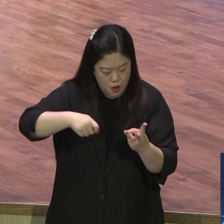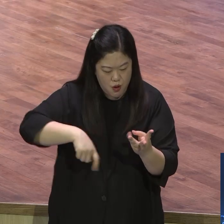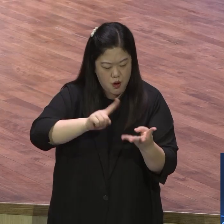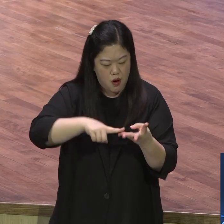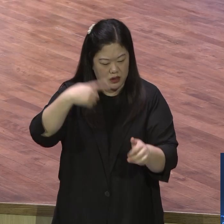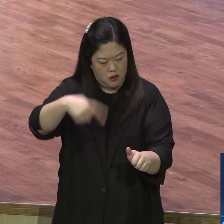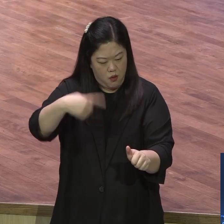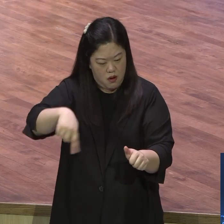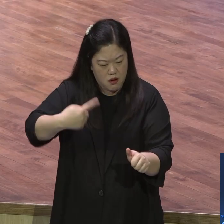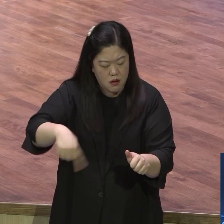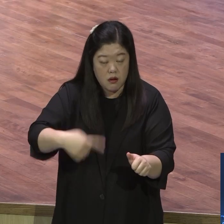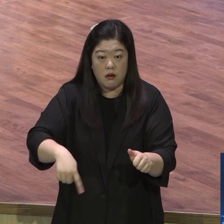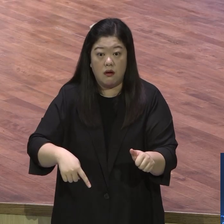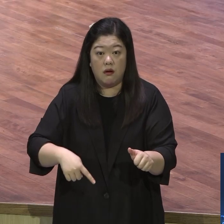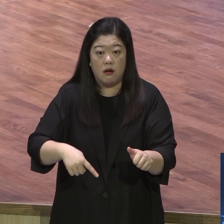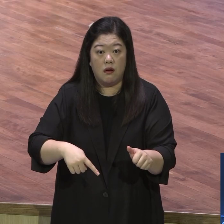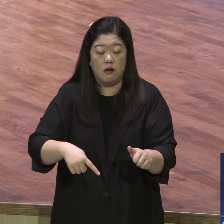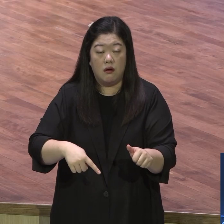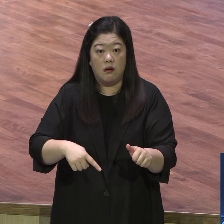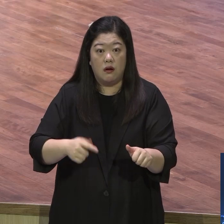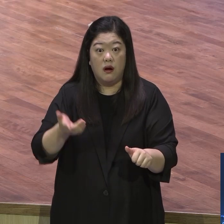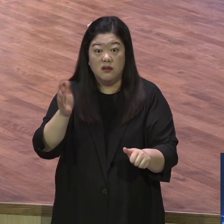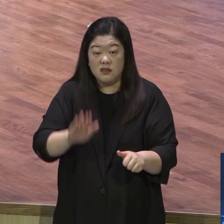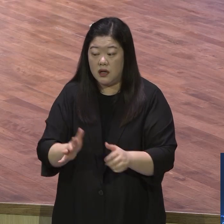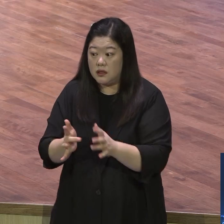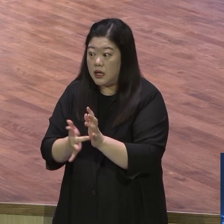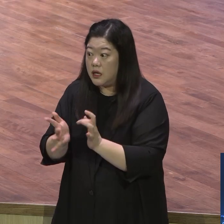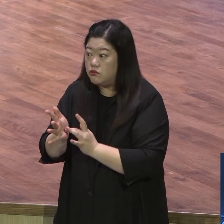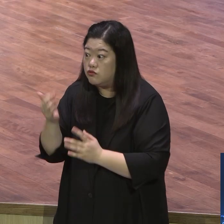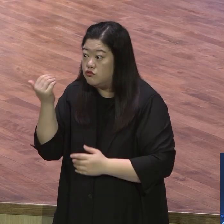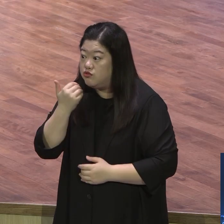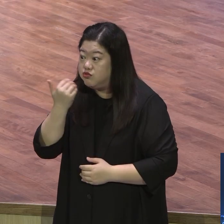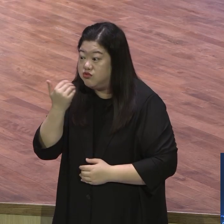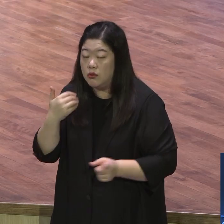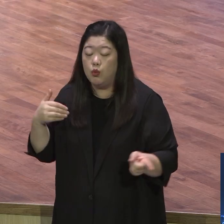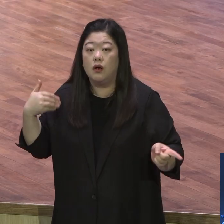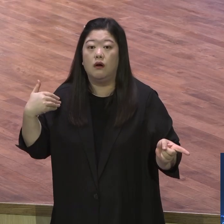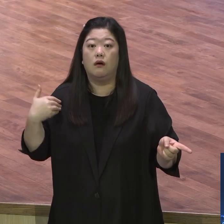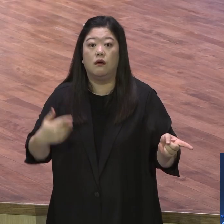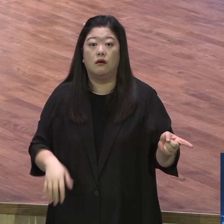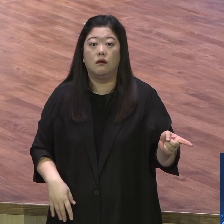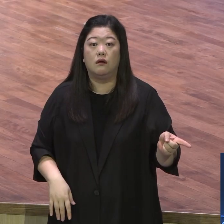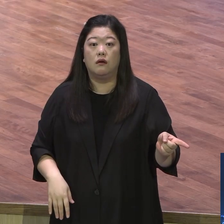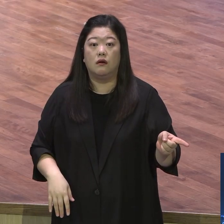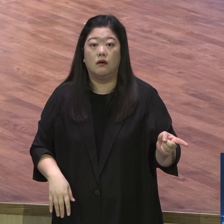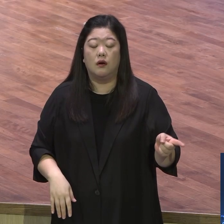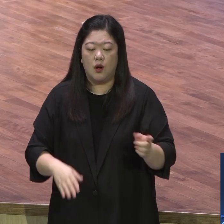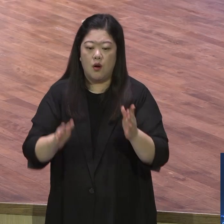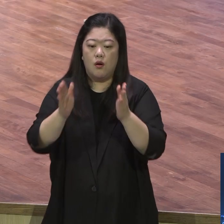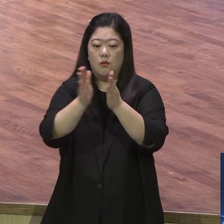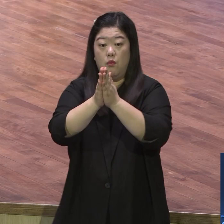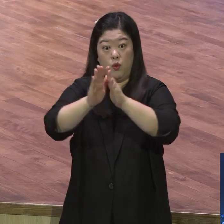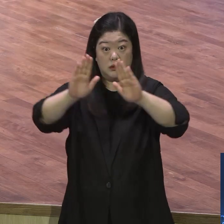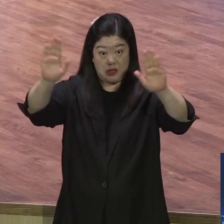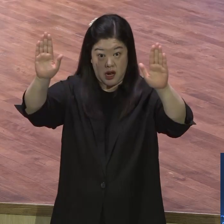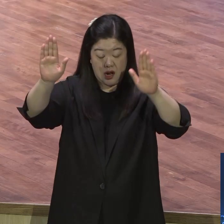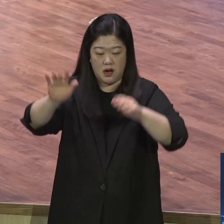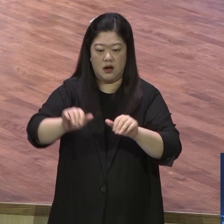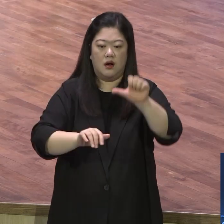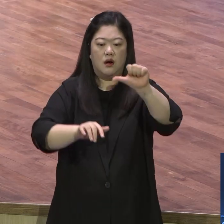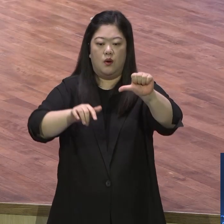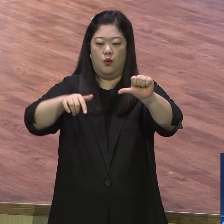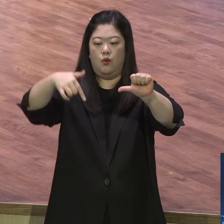알고 있는 이 사람이 핵심을 딱 놓쳤어요 모세가 왜 모세 오경을 썼는지 왜 율법을 주었는지 핵심을